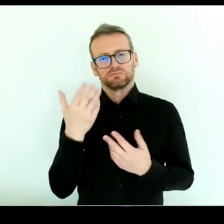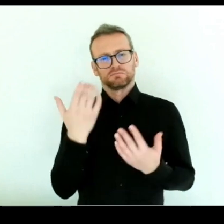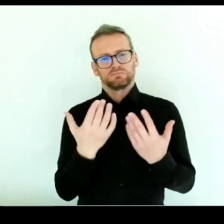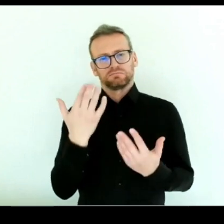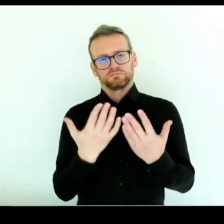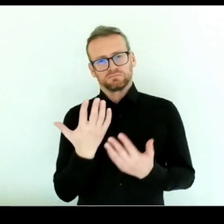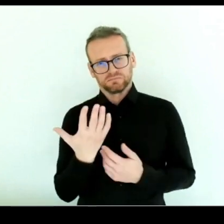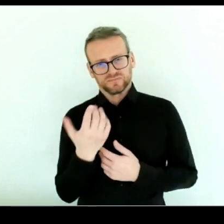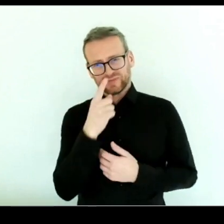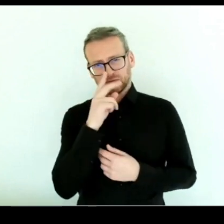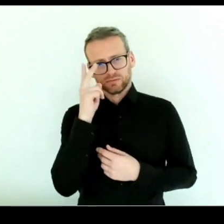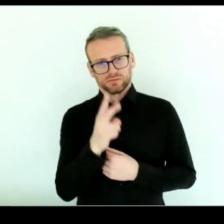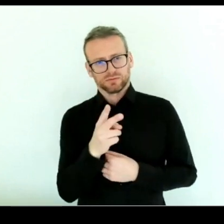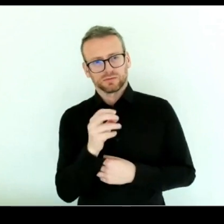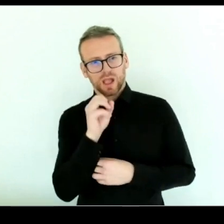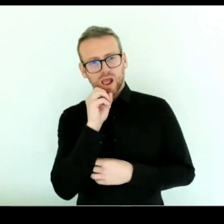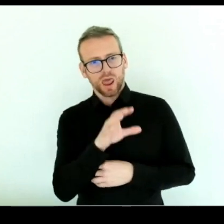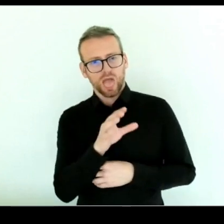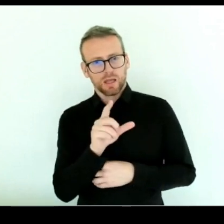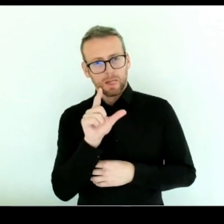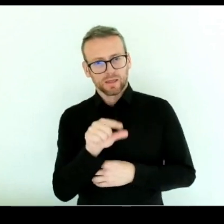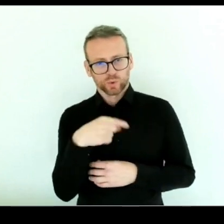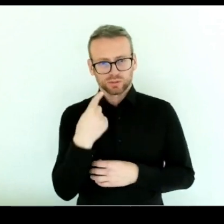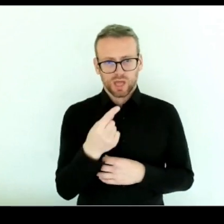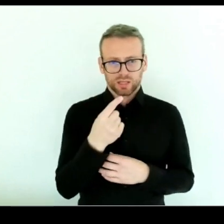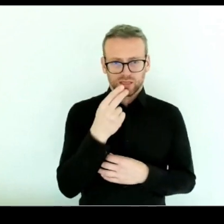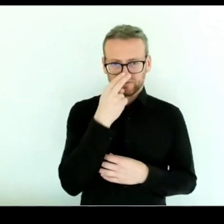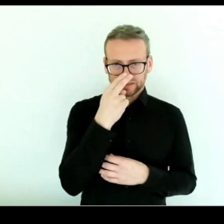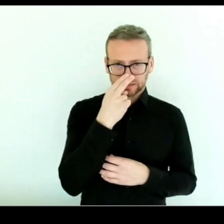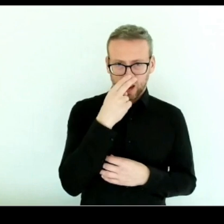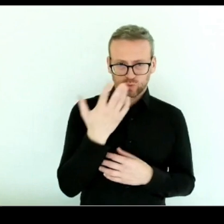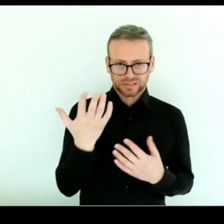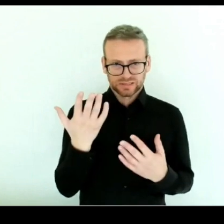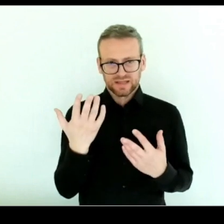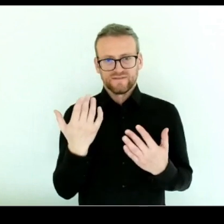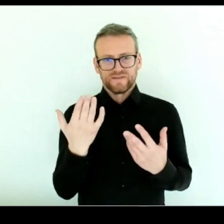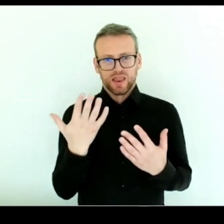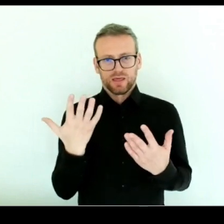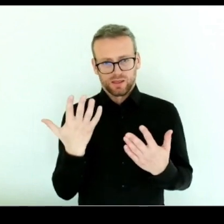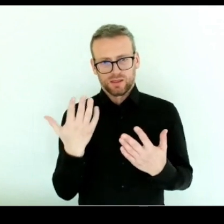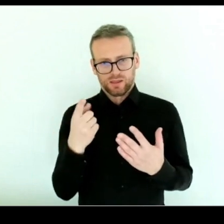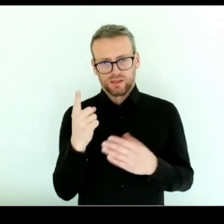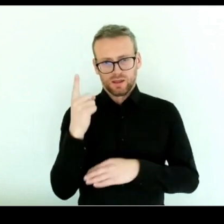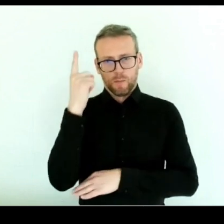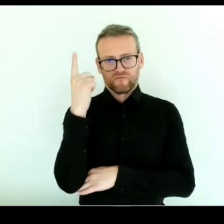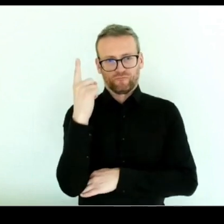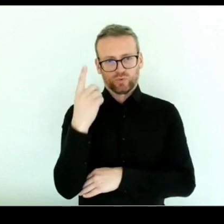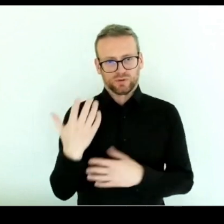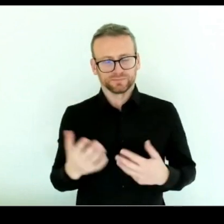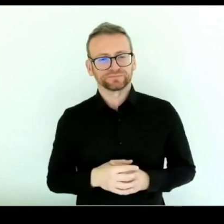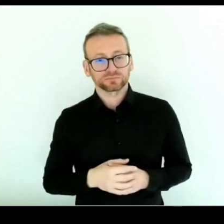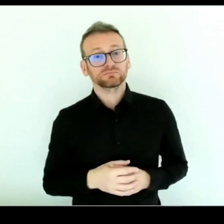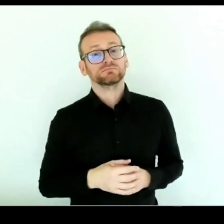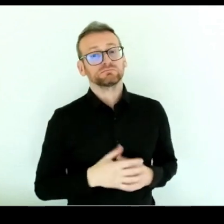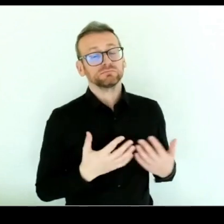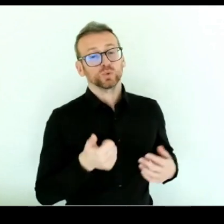Förderbescheide ausgereicht haben an Kommunen, die einen Mobilfunkmast dann eben mit unserem Zuschuss errichten wollen.